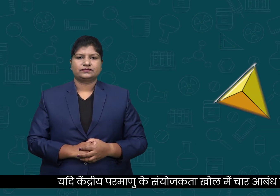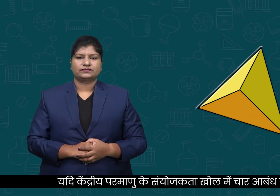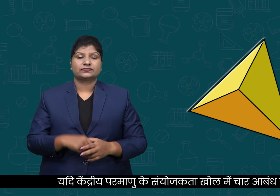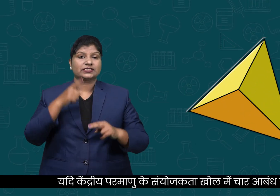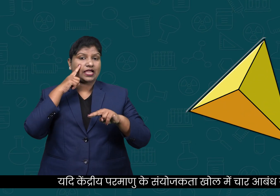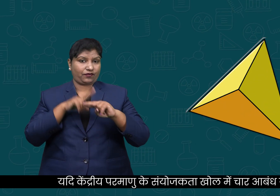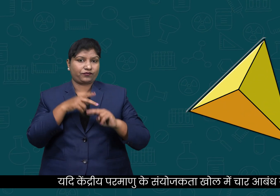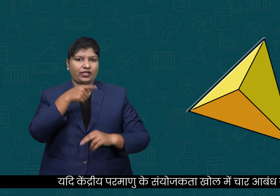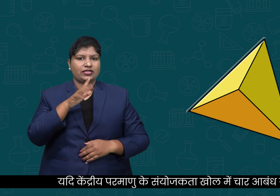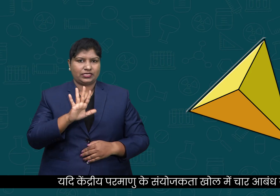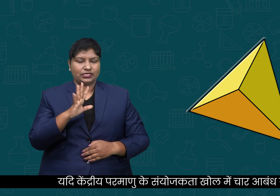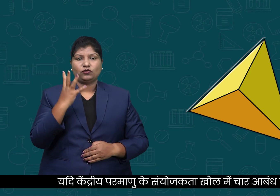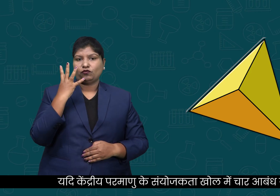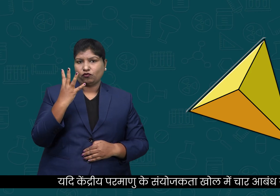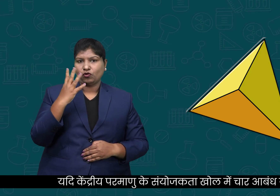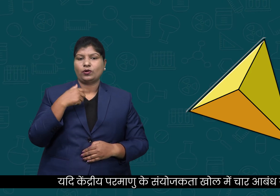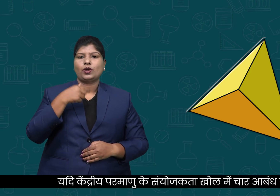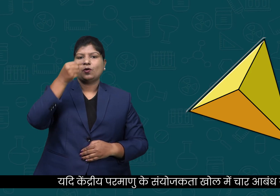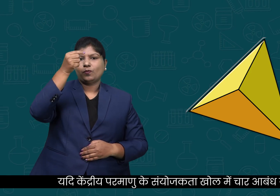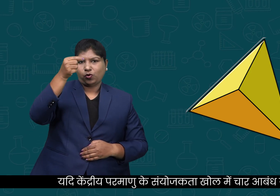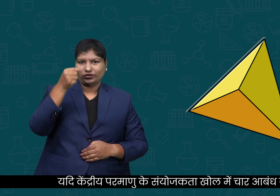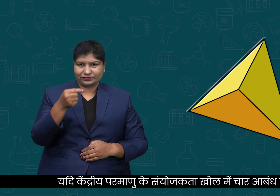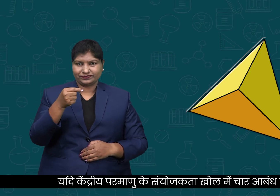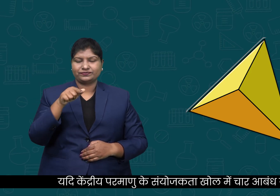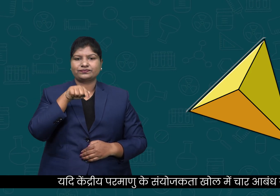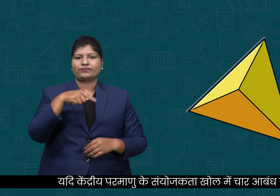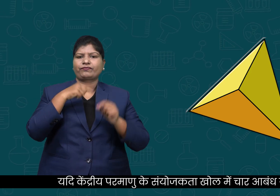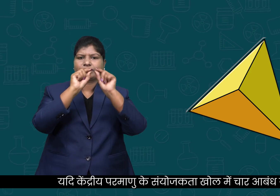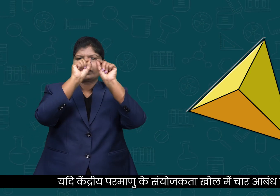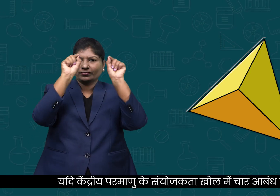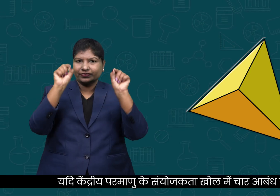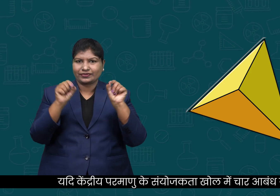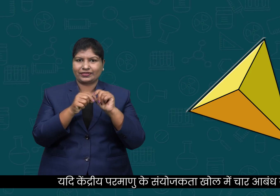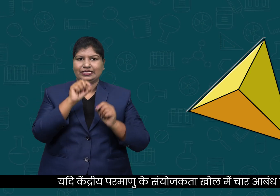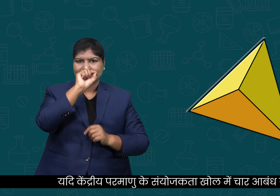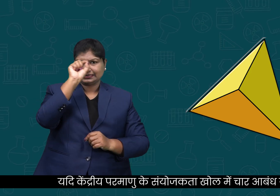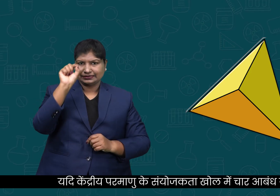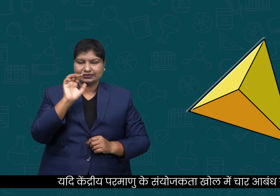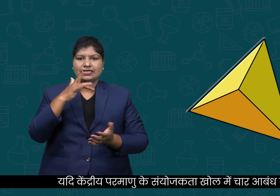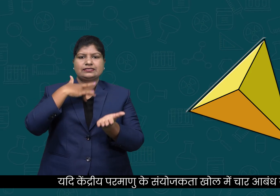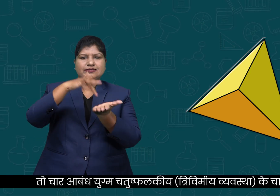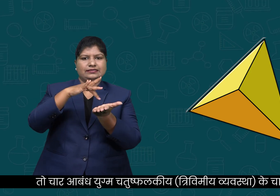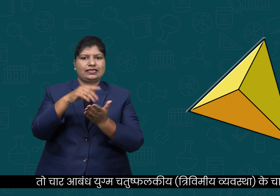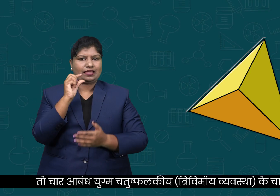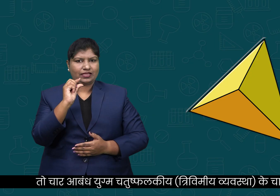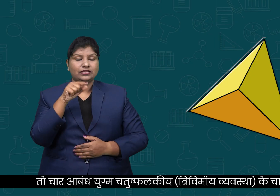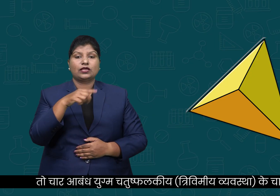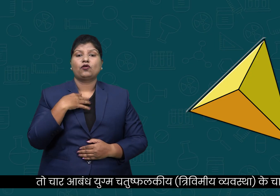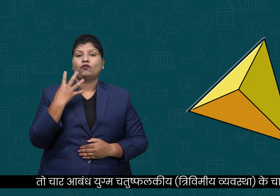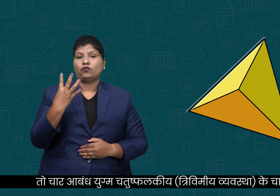यदि केंद्रीय परमाणु के संयोजकता खोल में 4 आबंध युग्म हैं, तो 4 आबंध युग्म